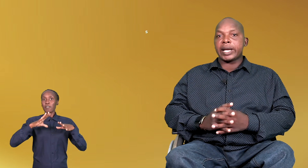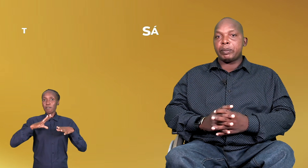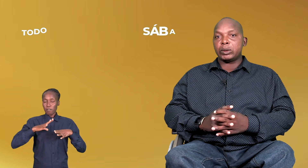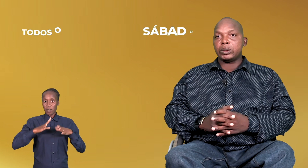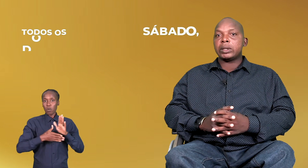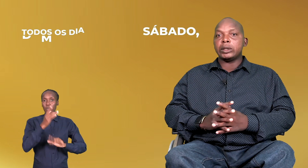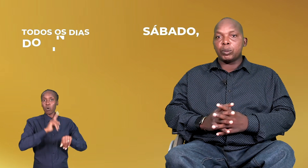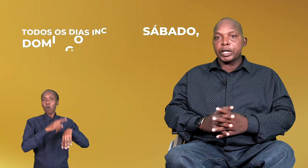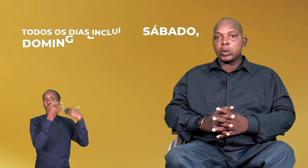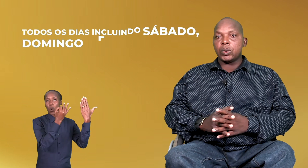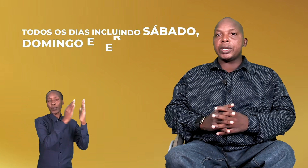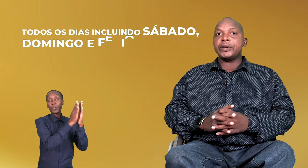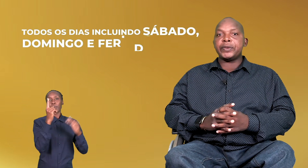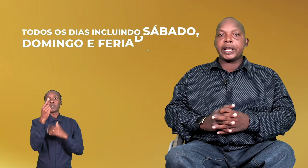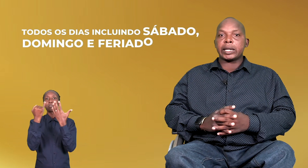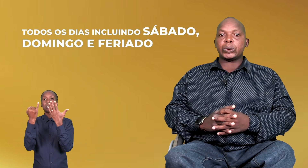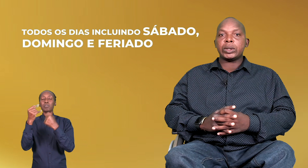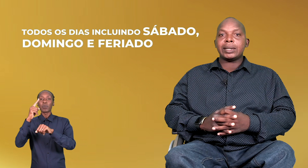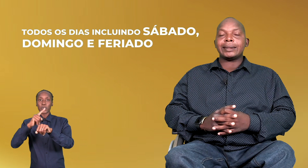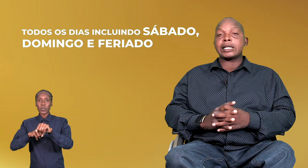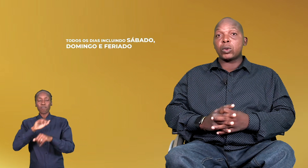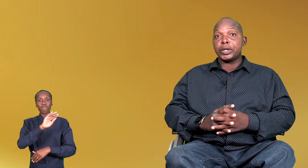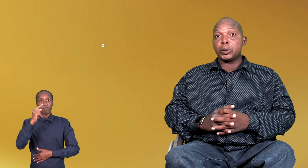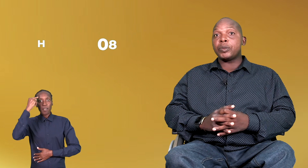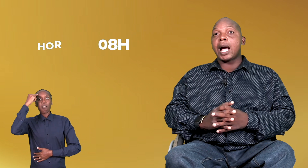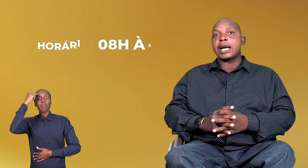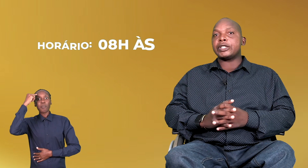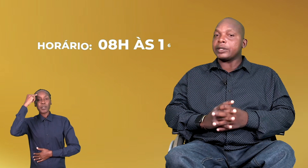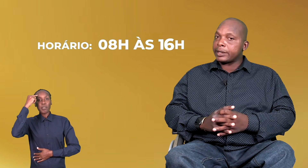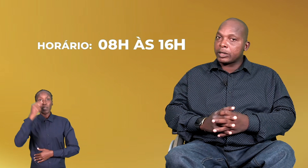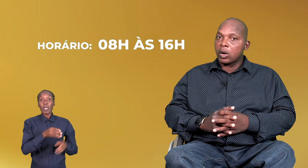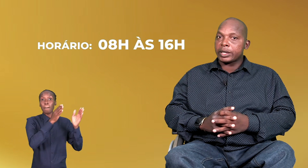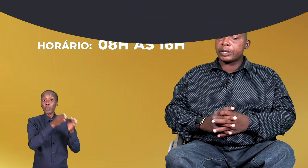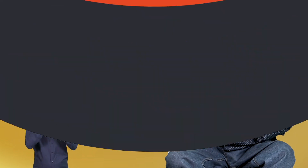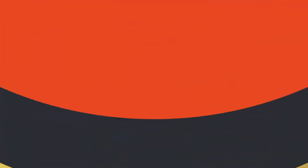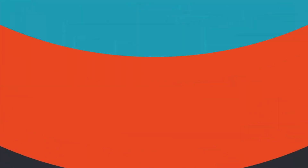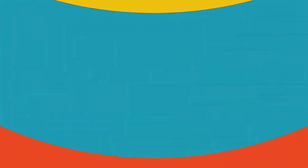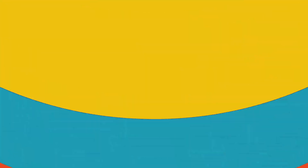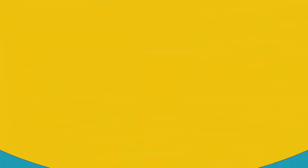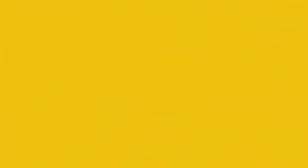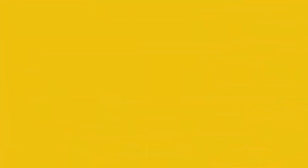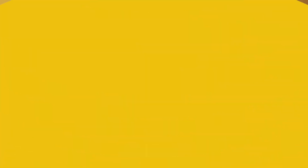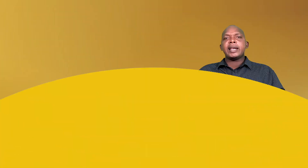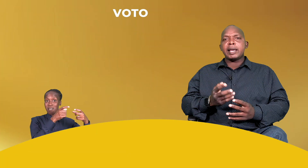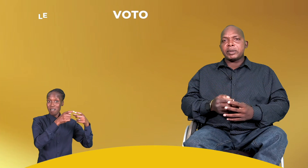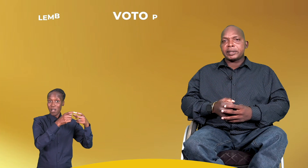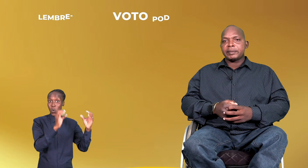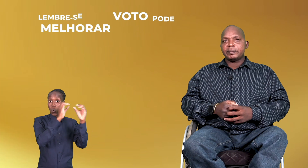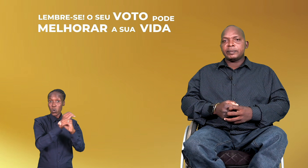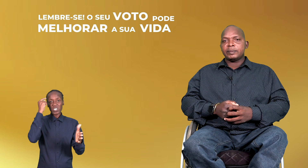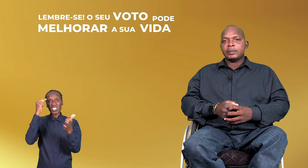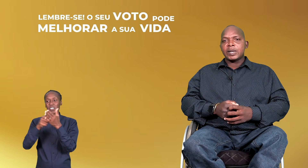incluindo sábado, domingo e feriado, das 8 às 16 horas.